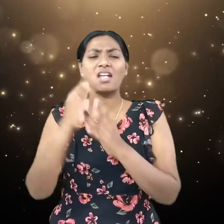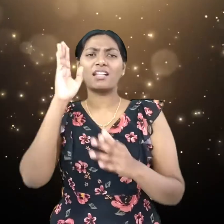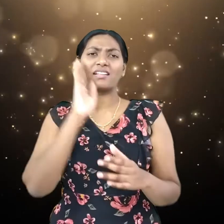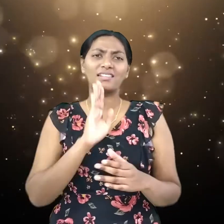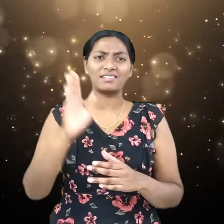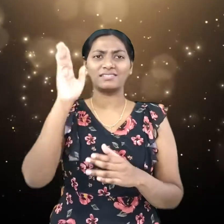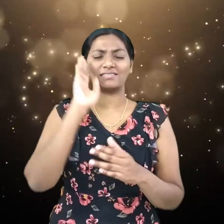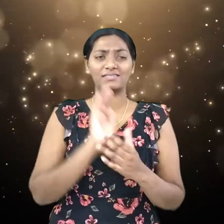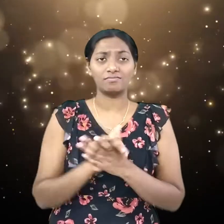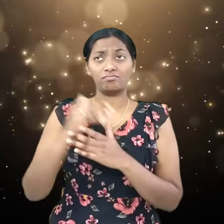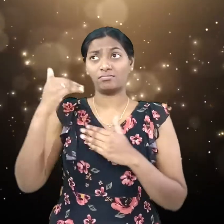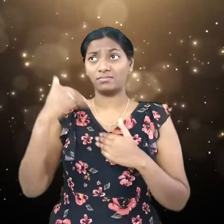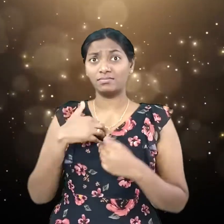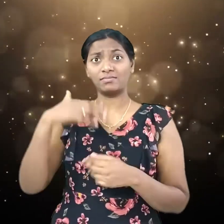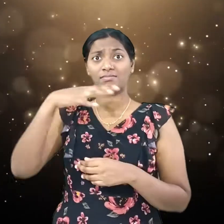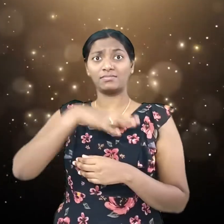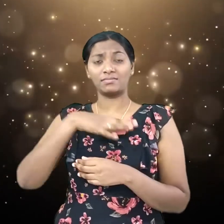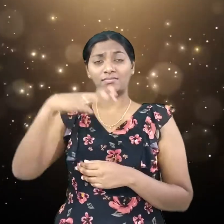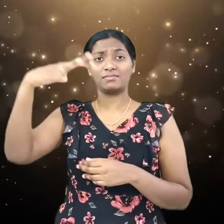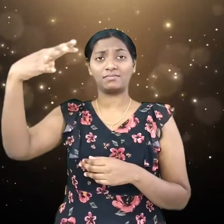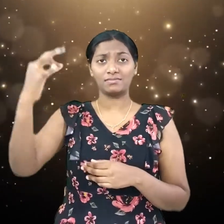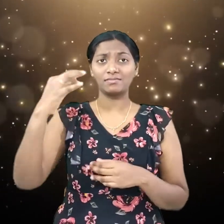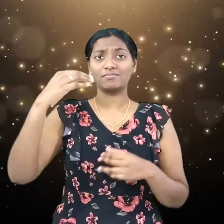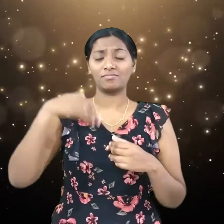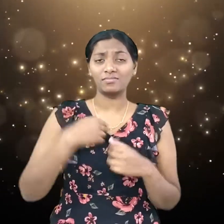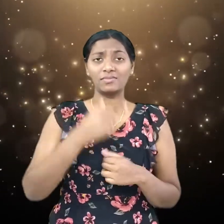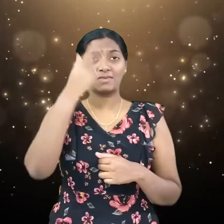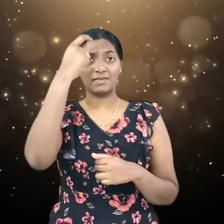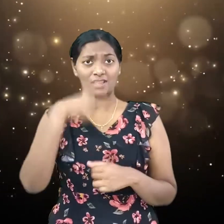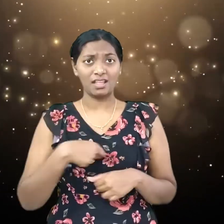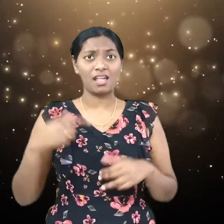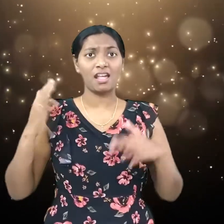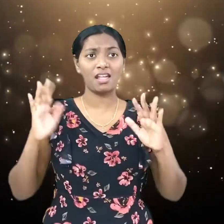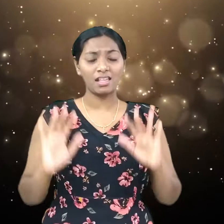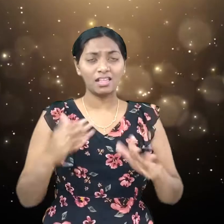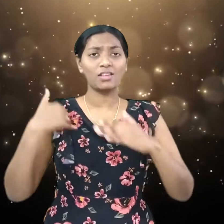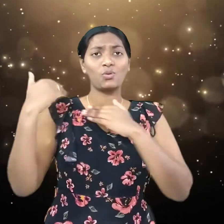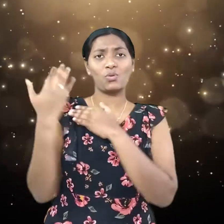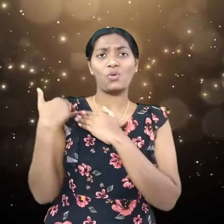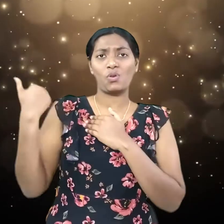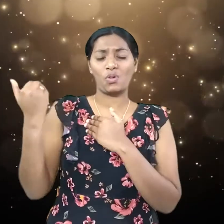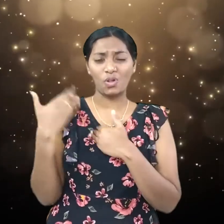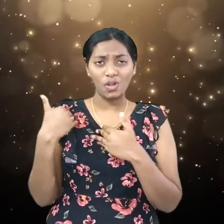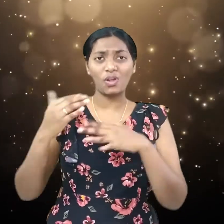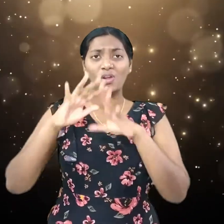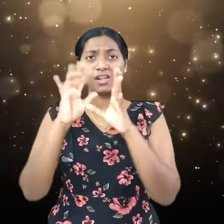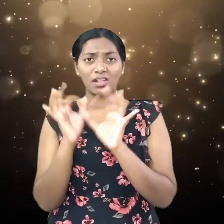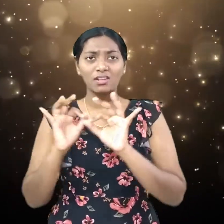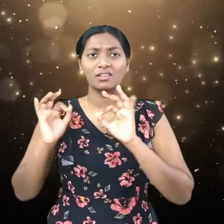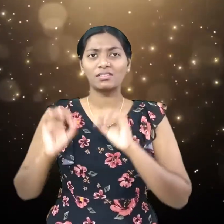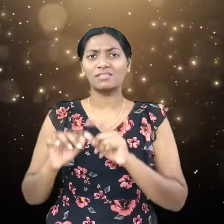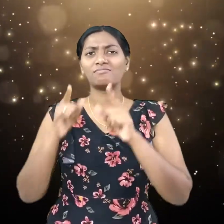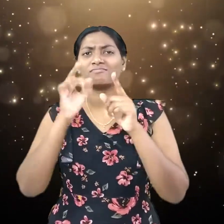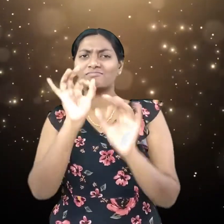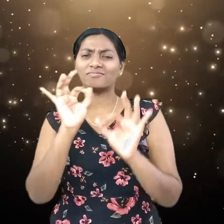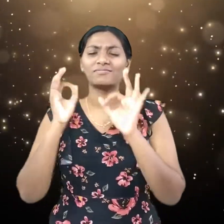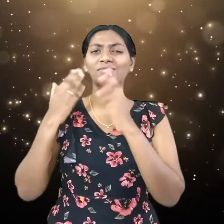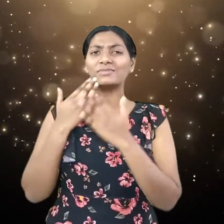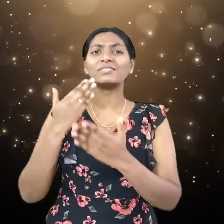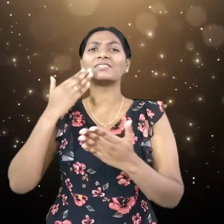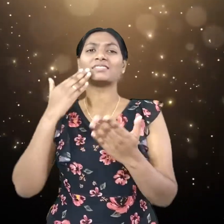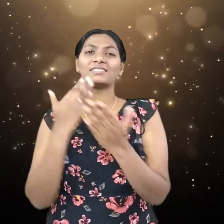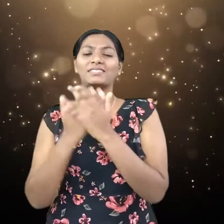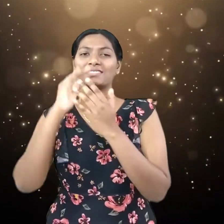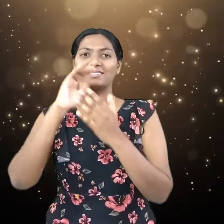हमें चुना हुआ वंश, चुना हुआ वंश, बुलाए दिखता में उसकी श्रेष्ठता,